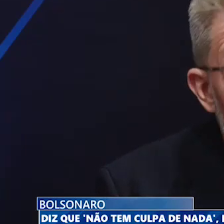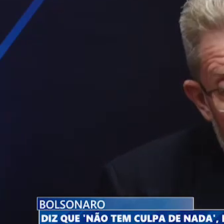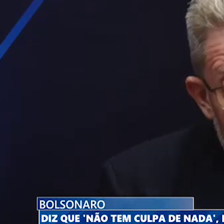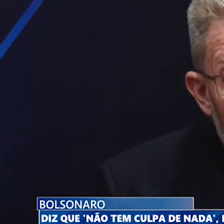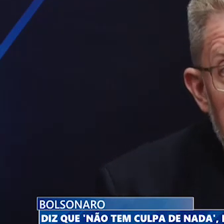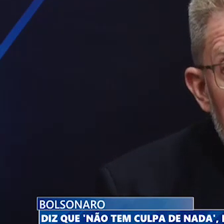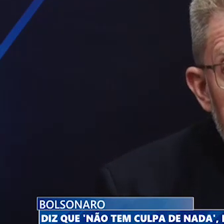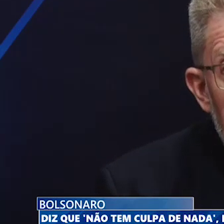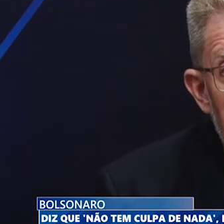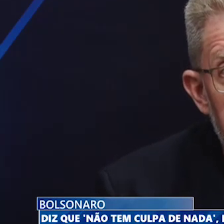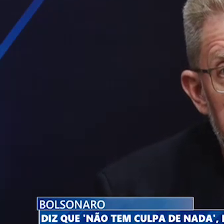isso é porque não usa